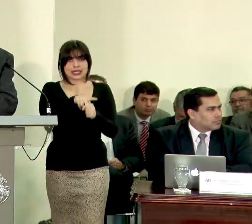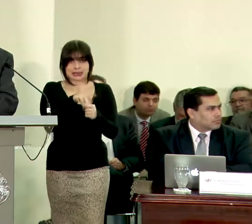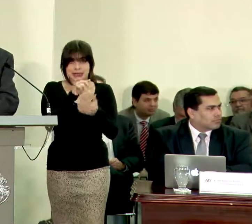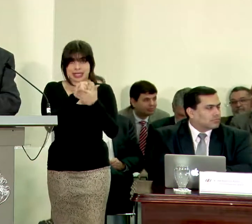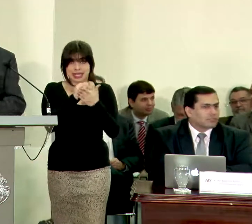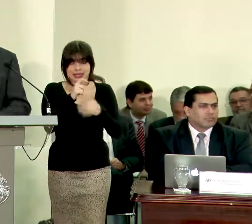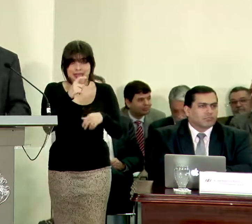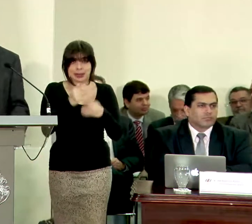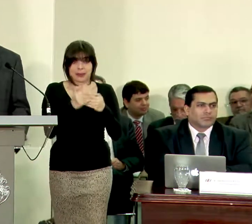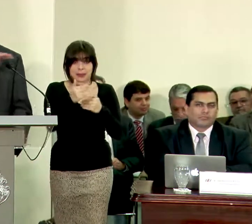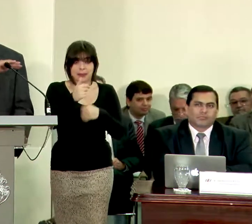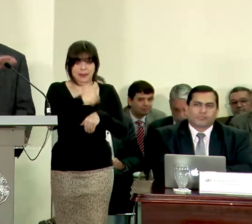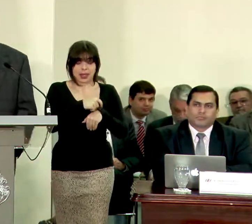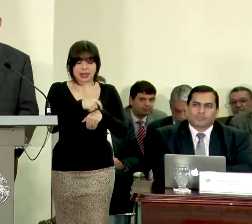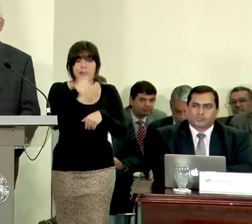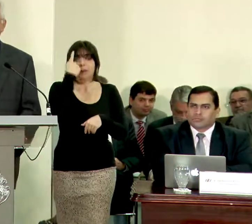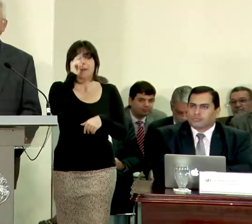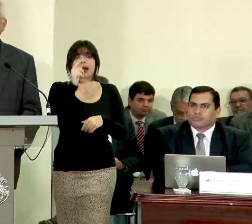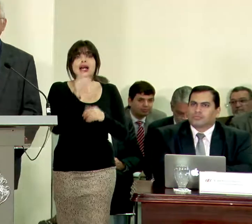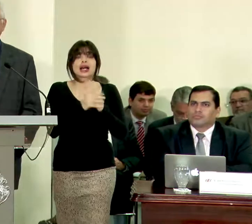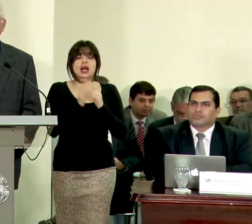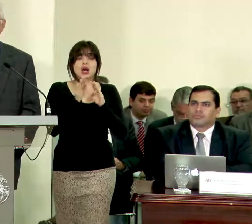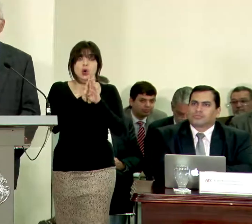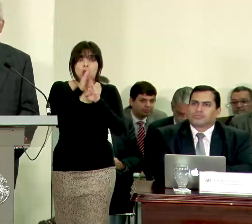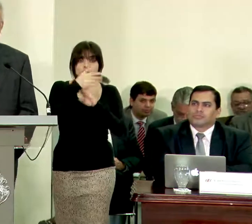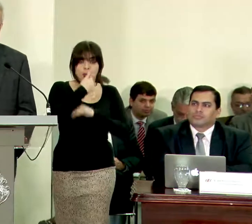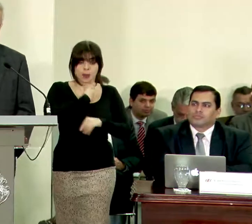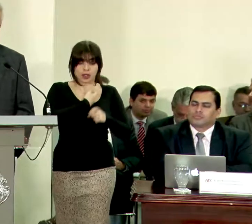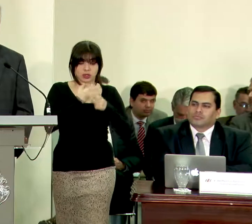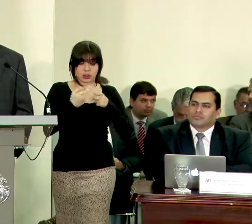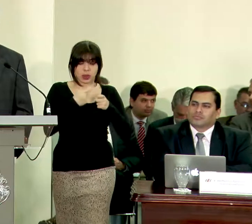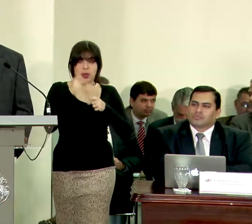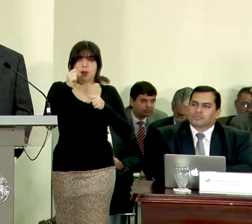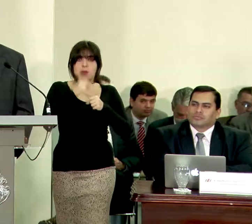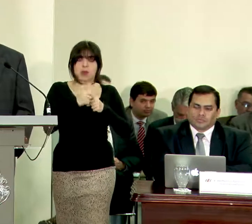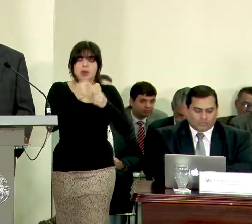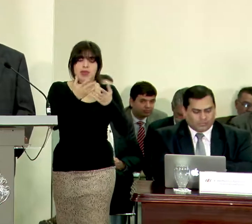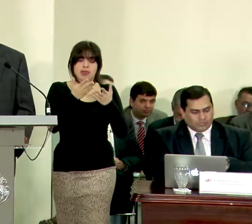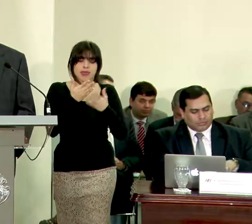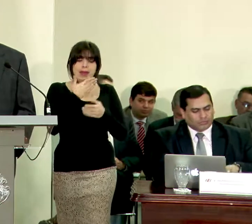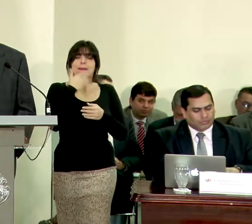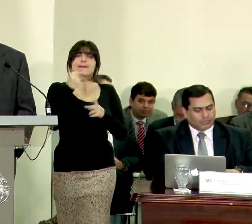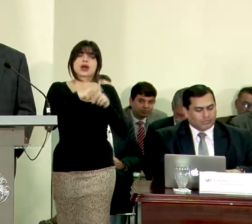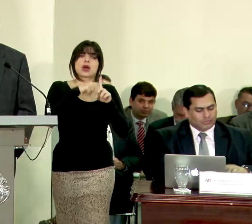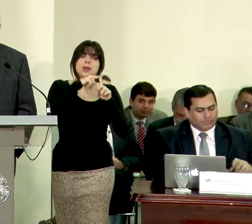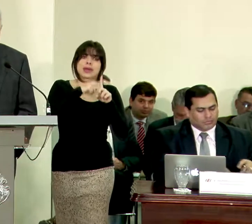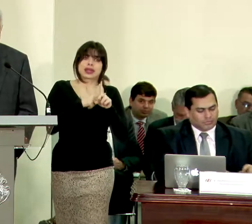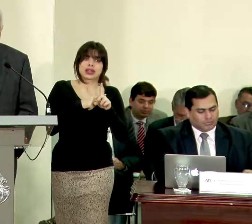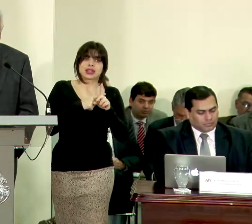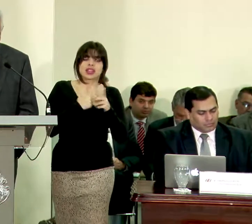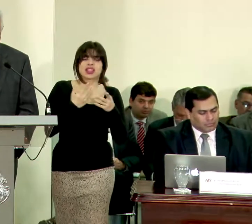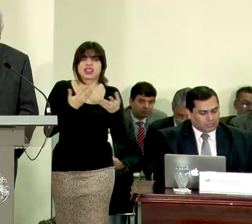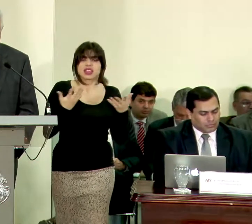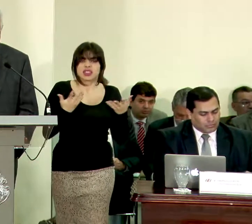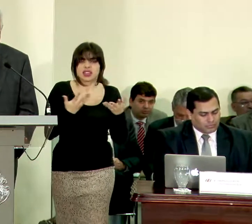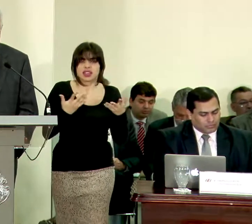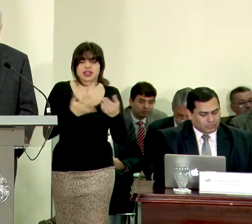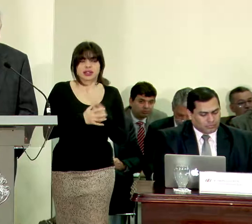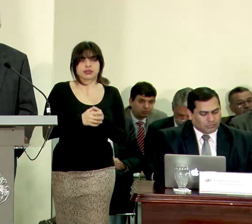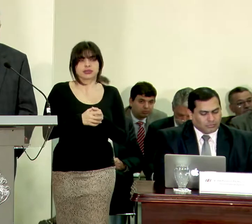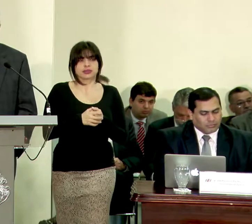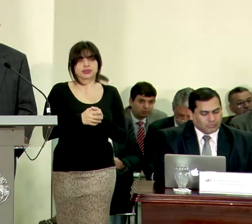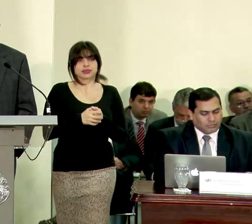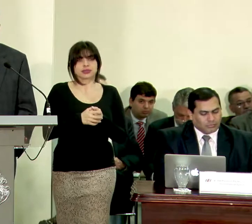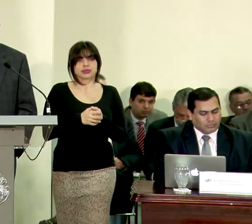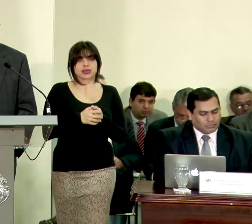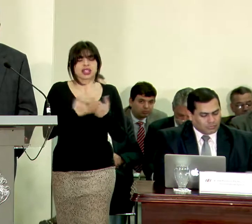esos plazos para que la curva soberana efectivamente nos dé una mejor medición de lo que es